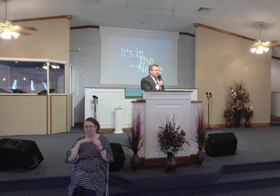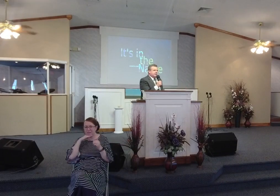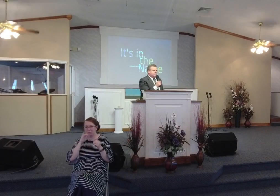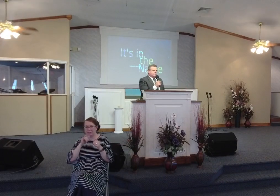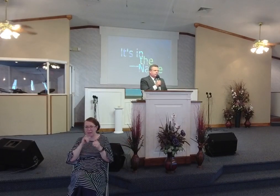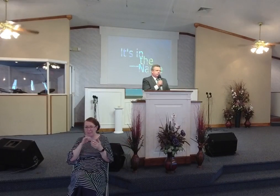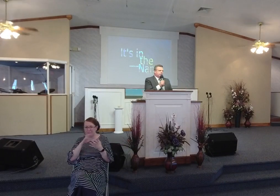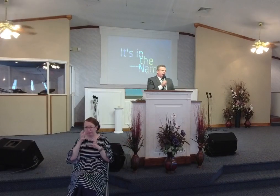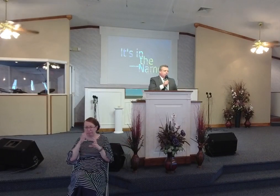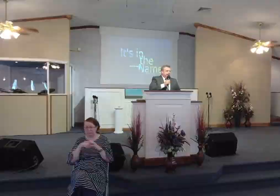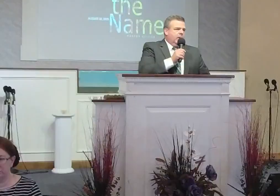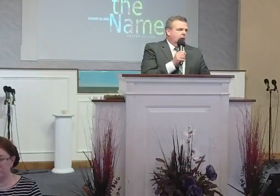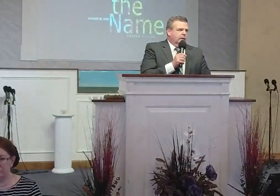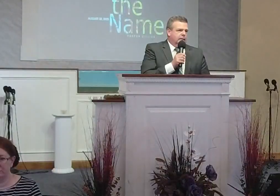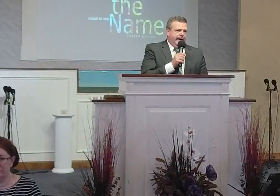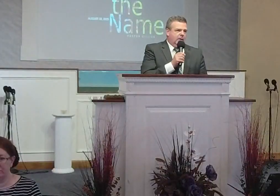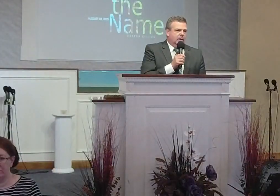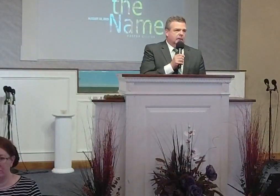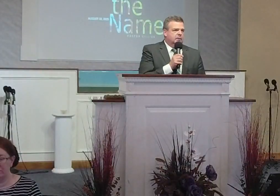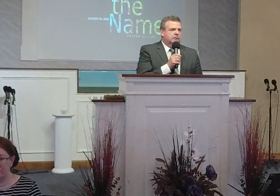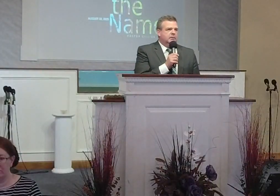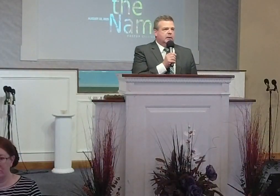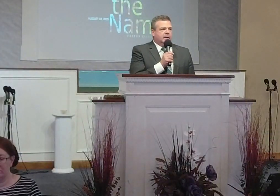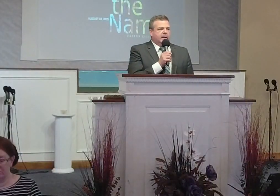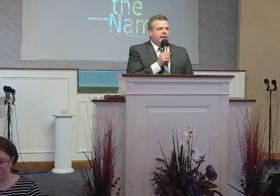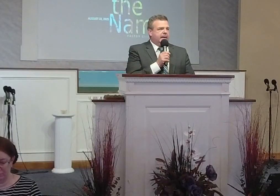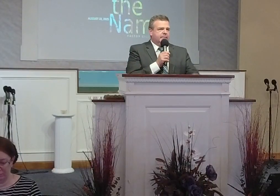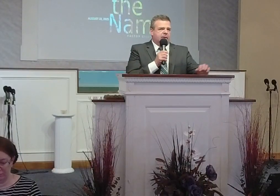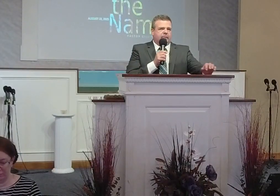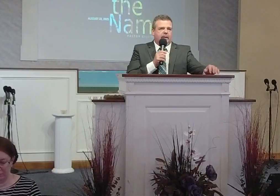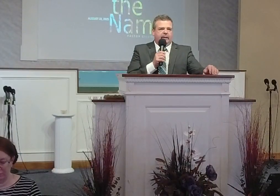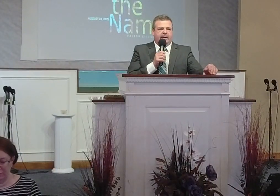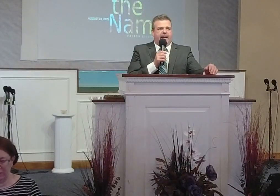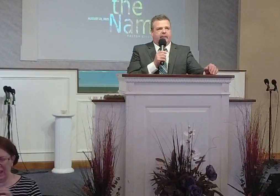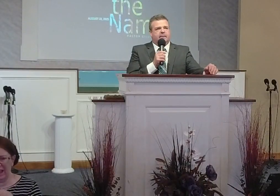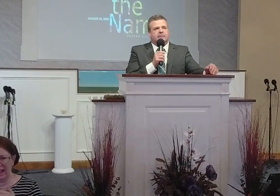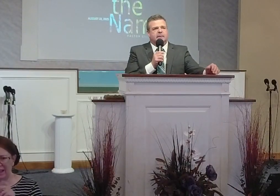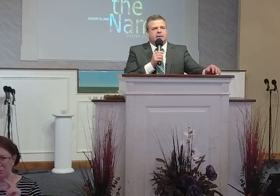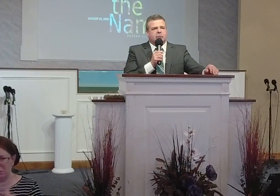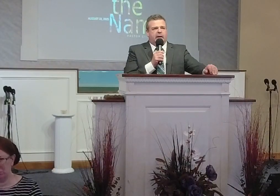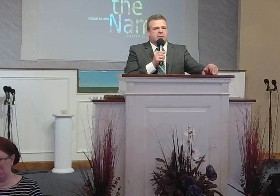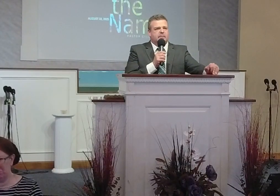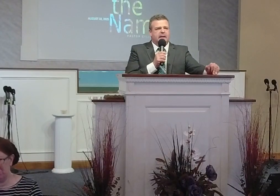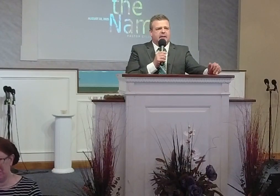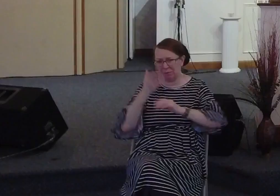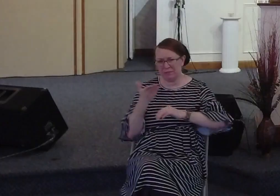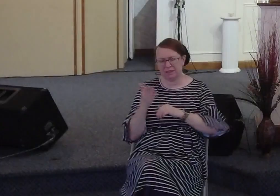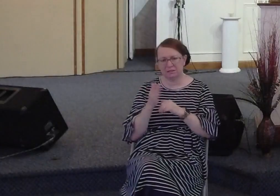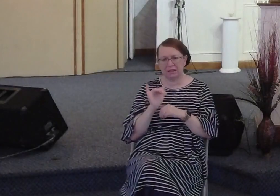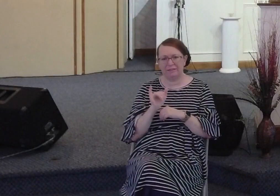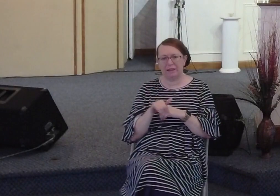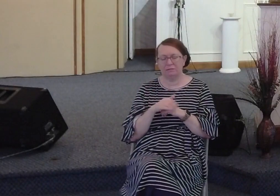desastre. ¿Qué está pensando el hombre? ¿Qué está pensando que ellos son y que somos nosotros? Que podemos crear algo